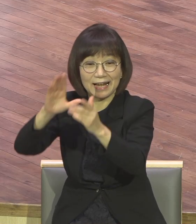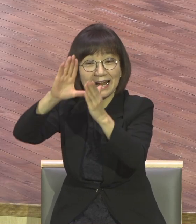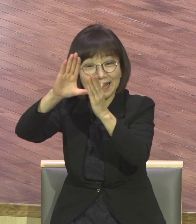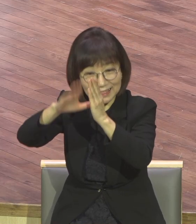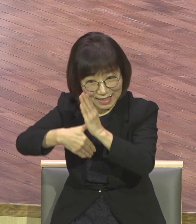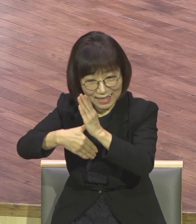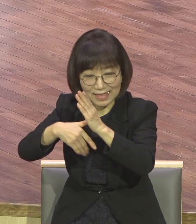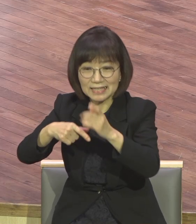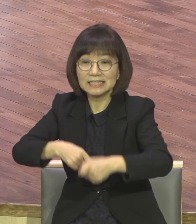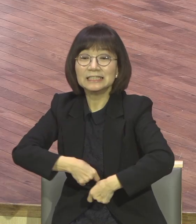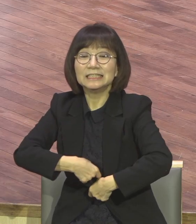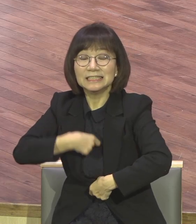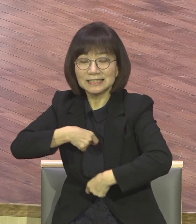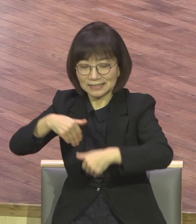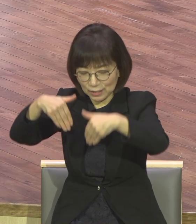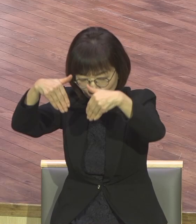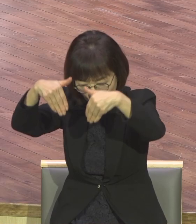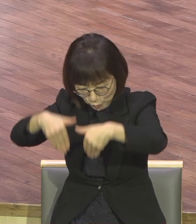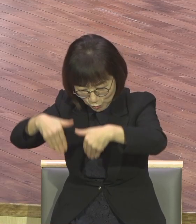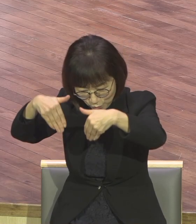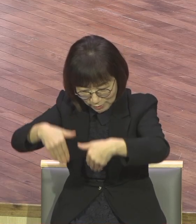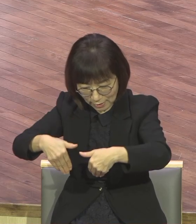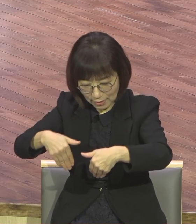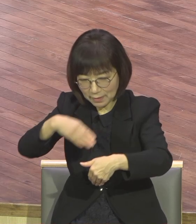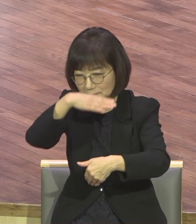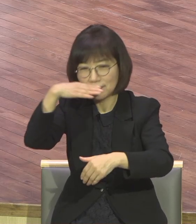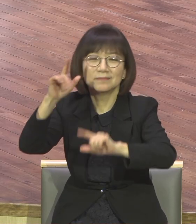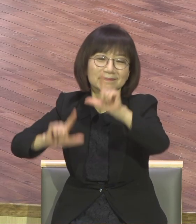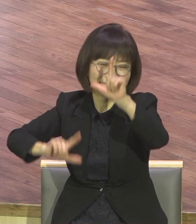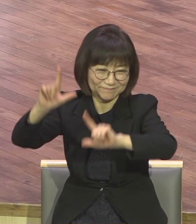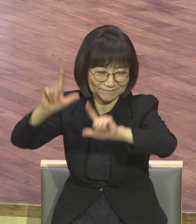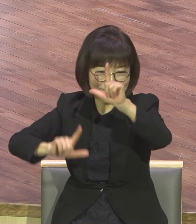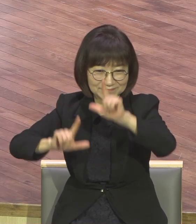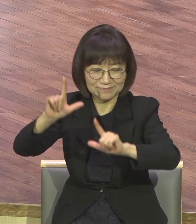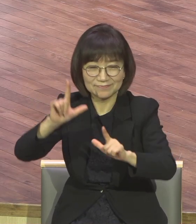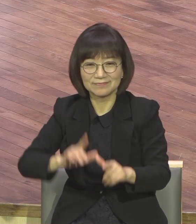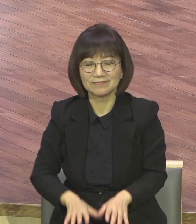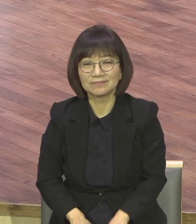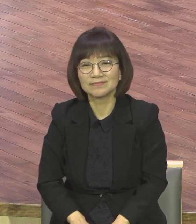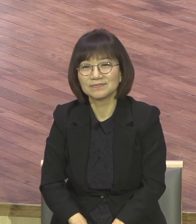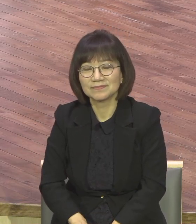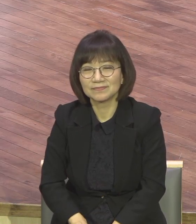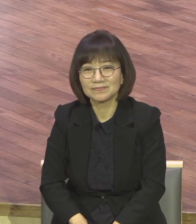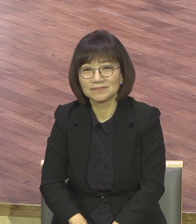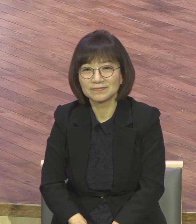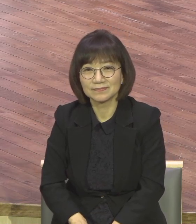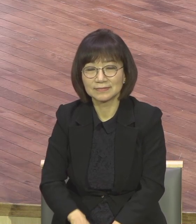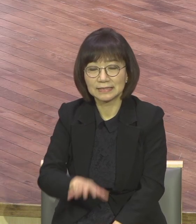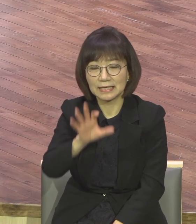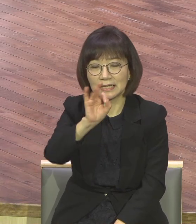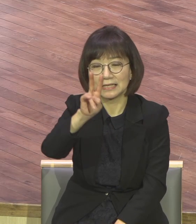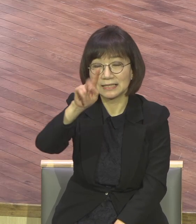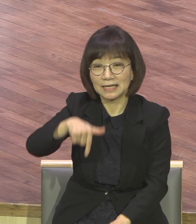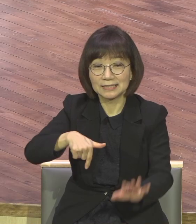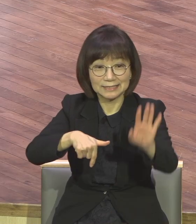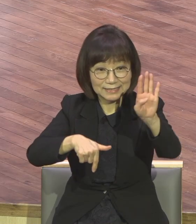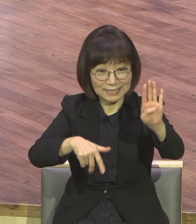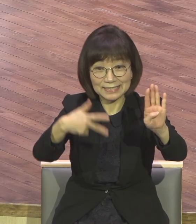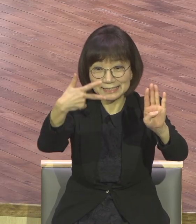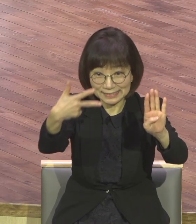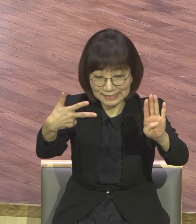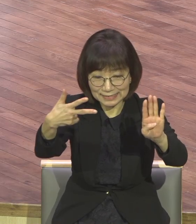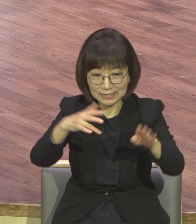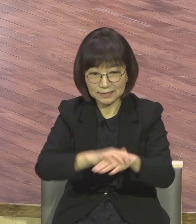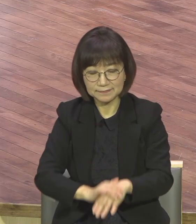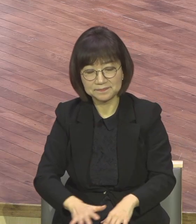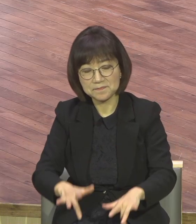의의 종의 참 모습이다. 그런 말씀이죠. 자, 야고보 4장 7절에 보면